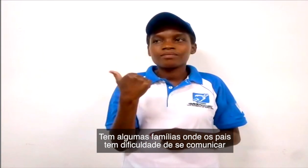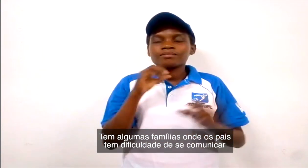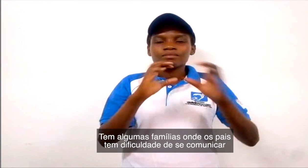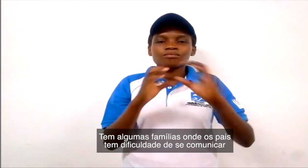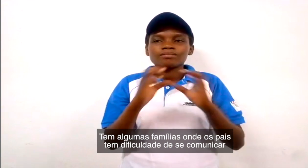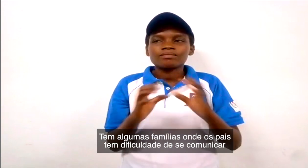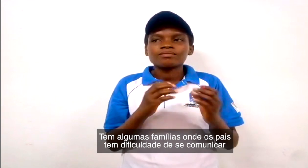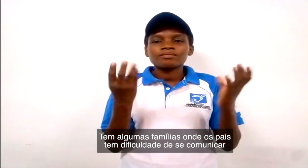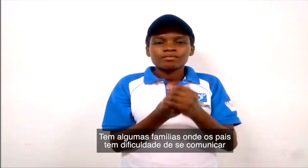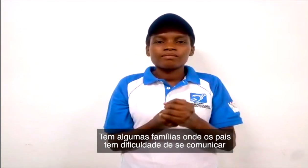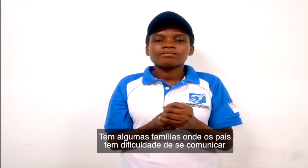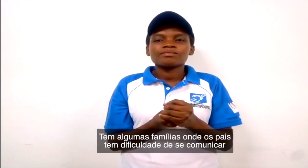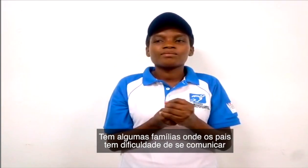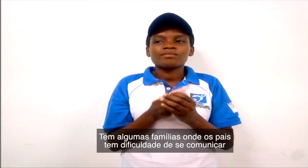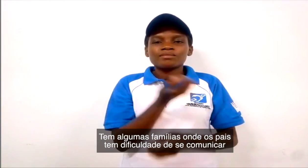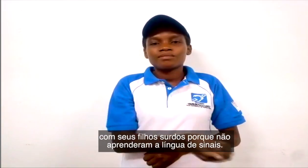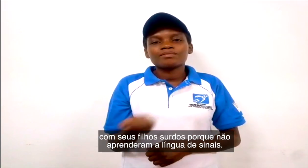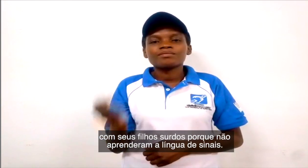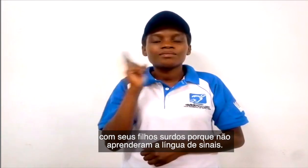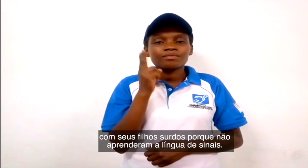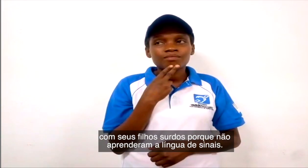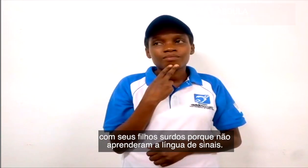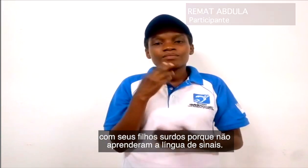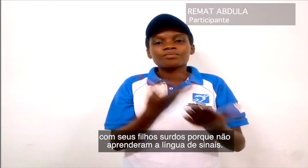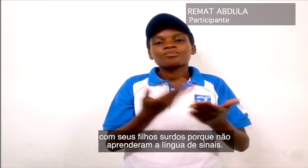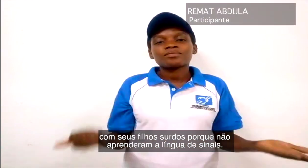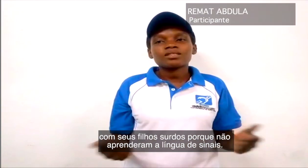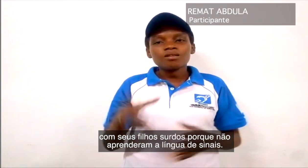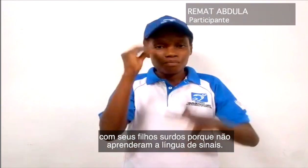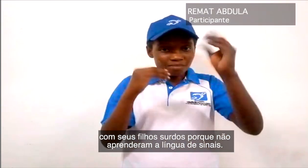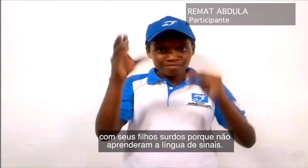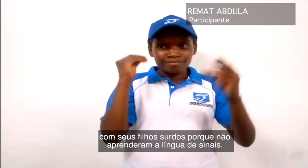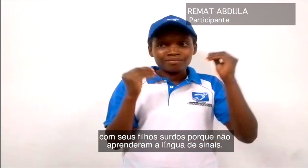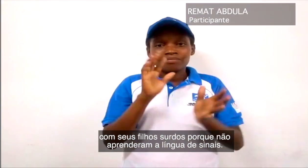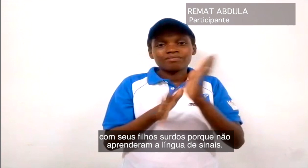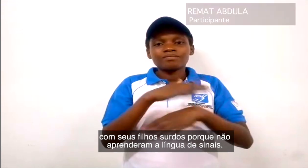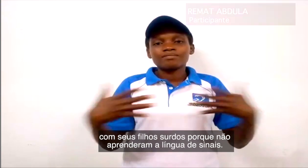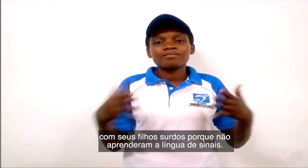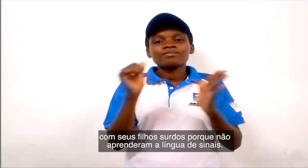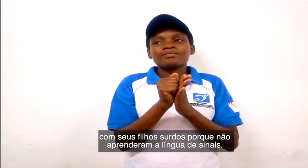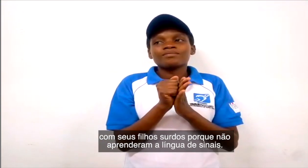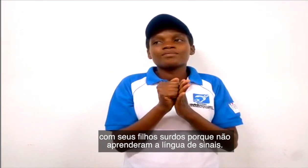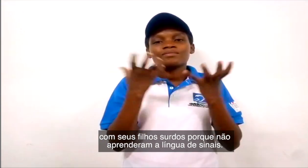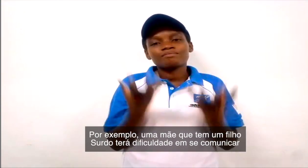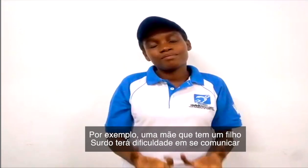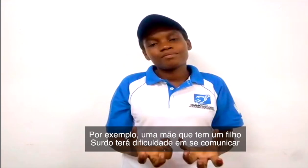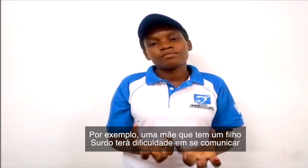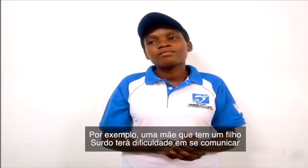Tem algumas famílias onde os pais têm dificuldade de se comunicar com seus filhos surdos porque não aprenderam a língua